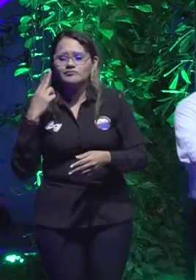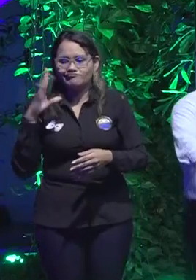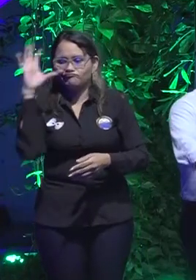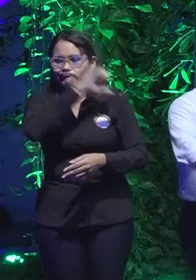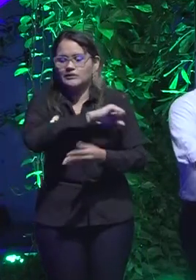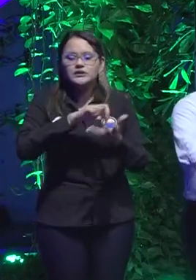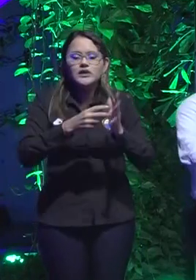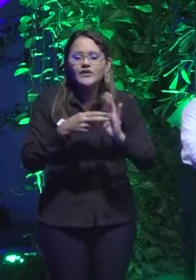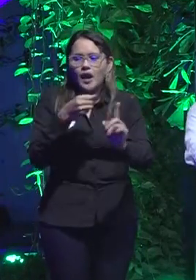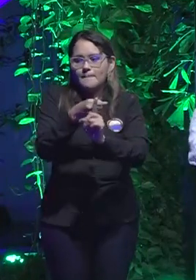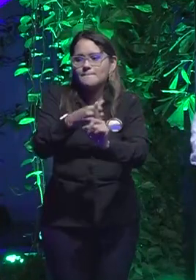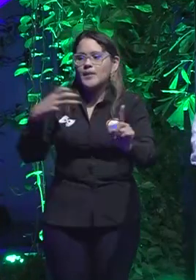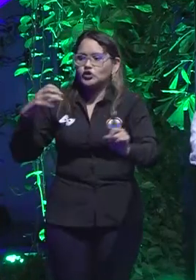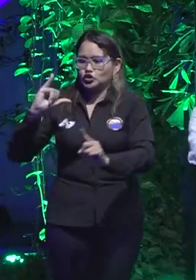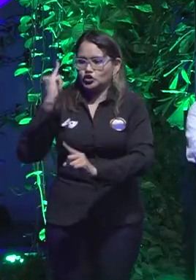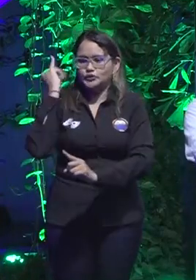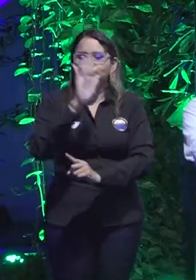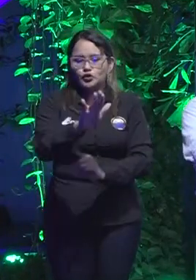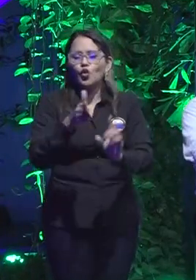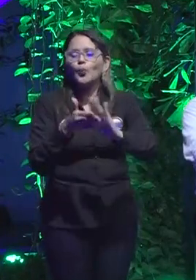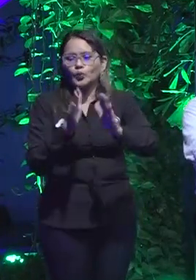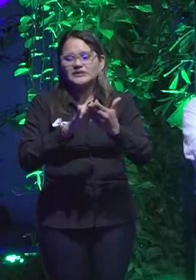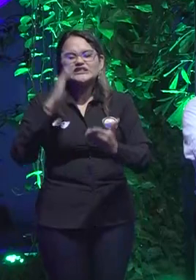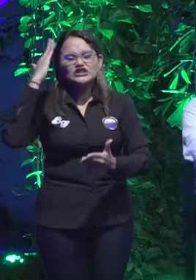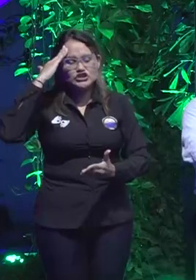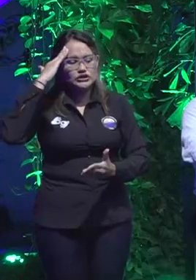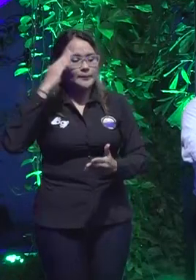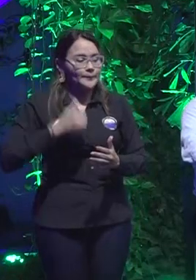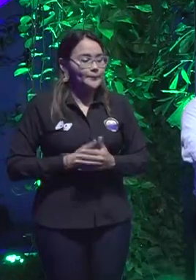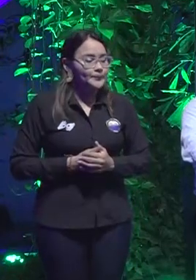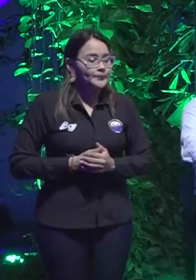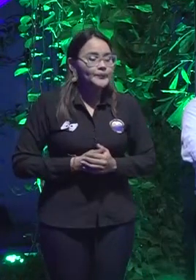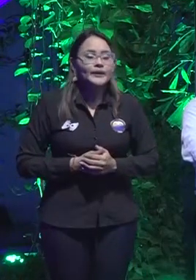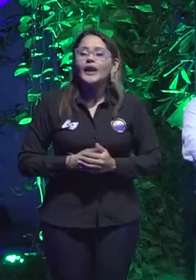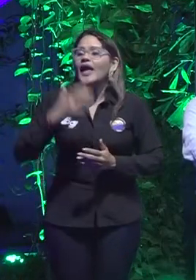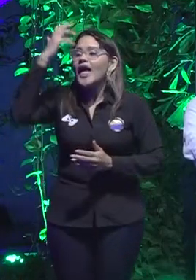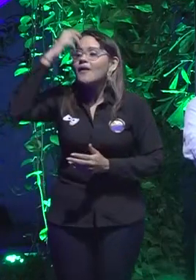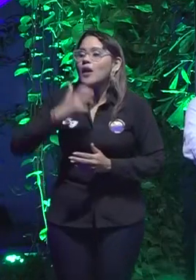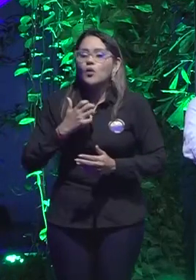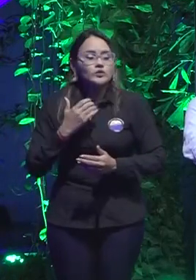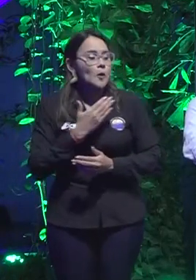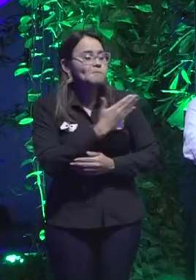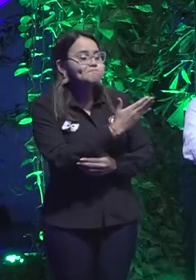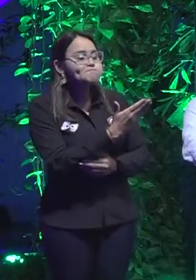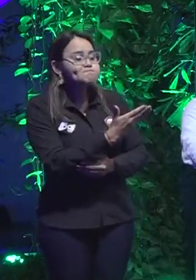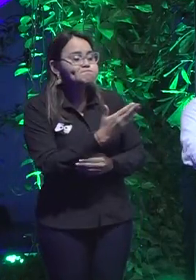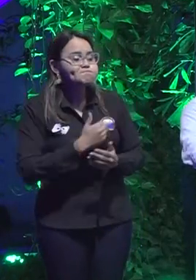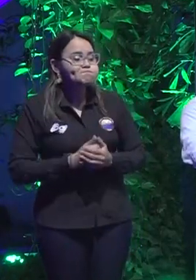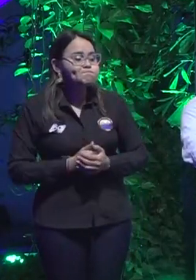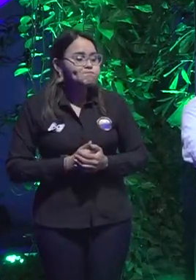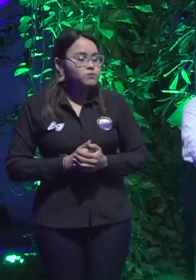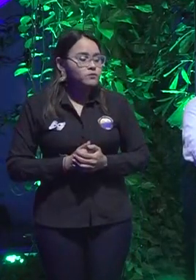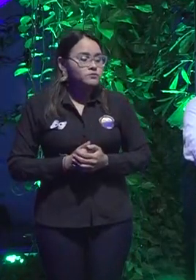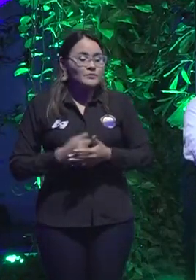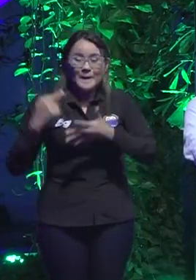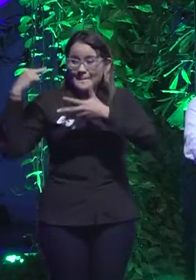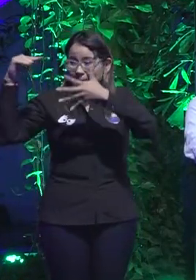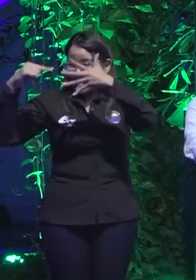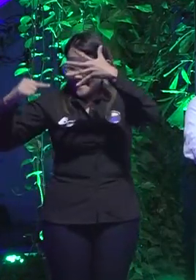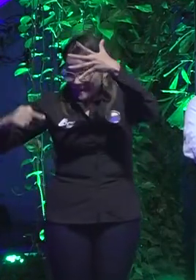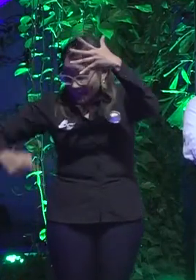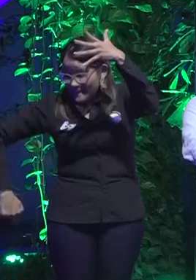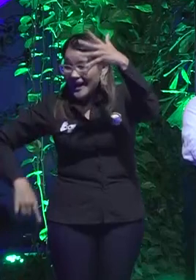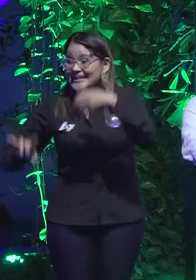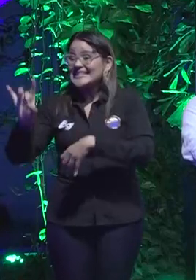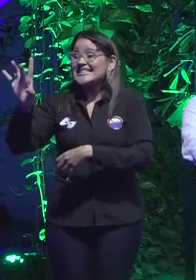impacto interiorizado en la comunidad. Sigamos. ¿Y la evaluación? Pues de las 15 estándares del modelo